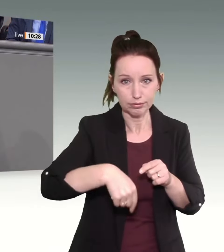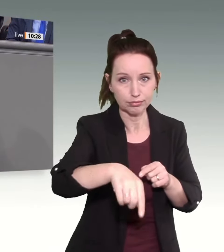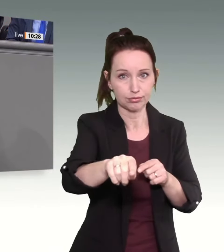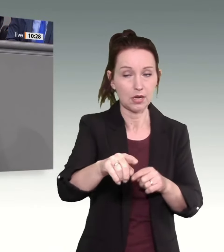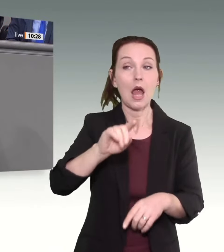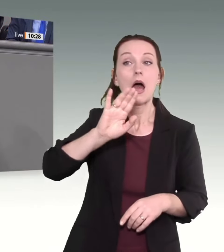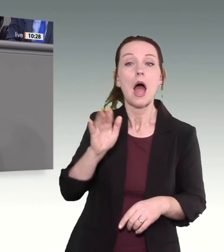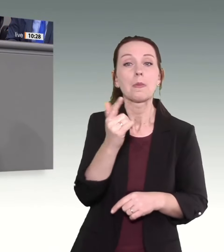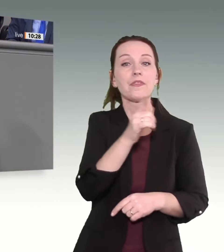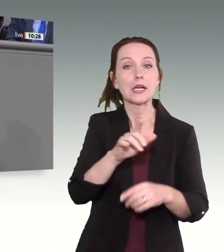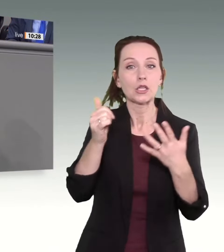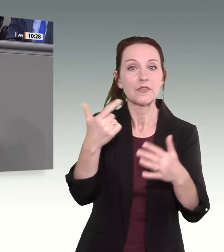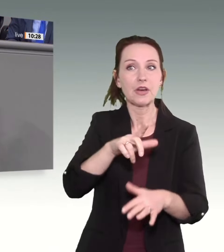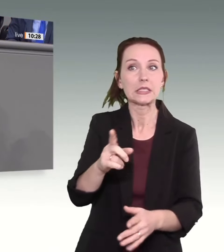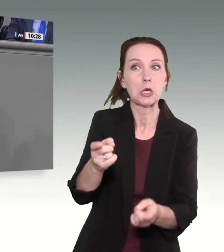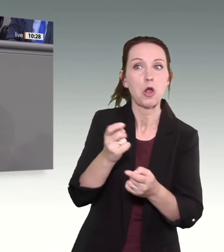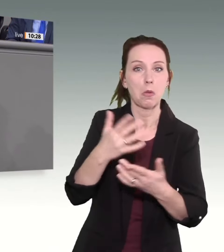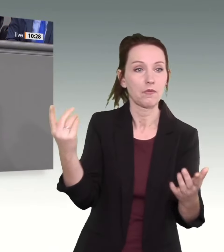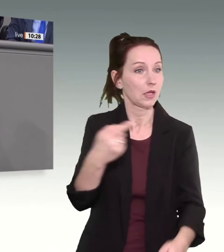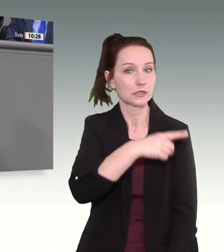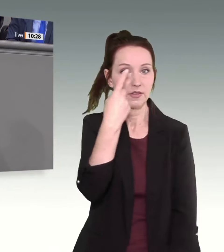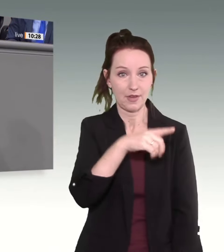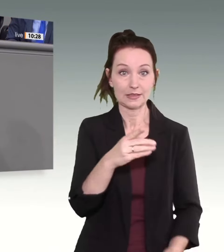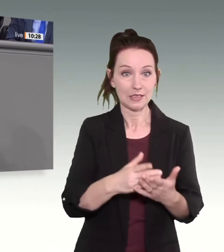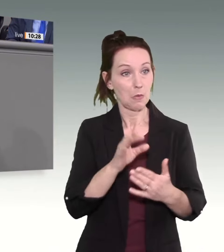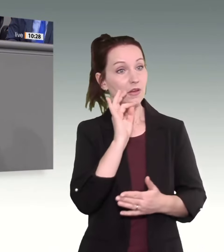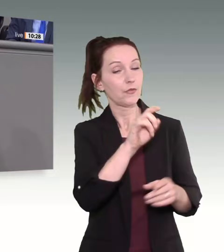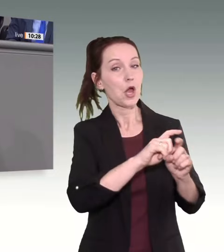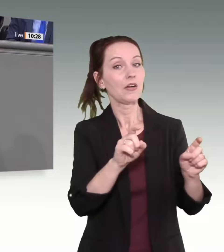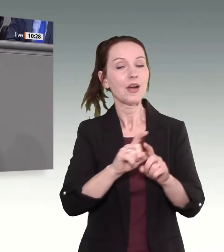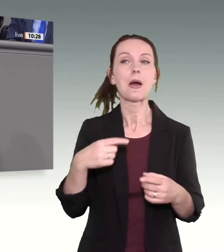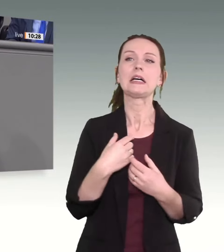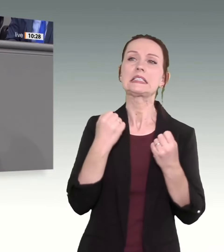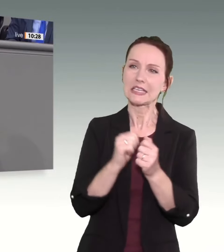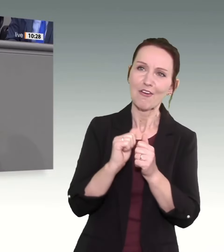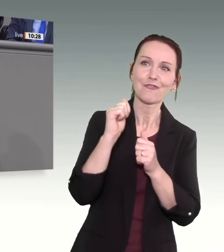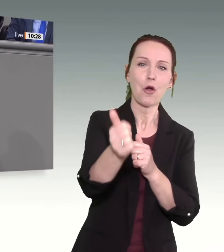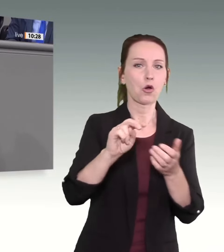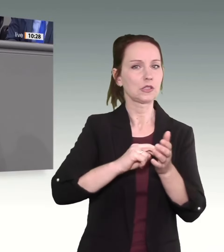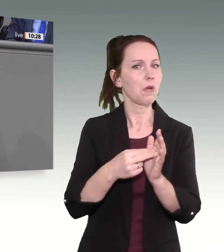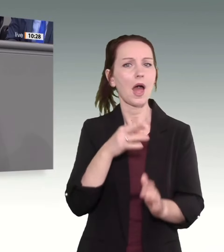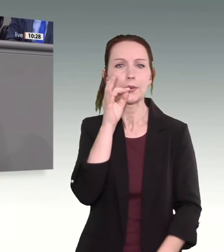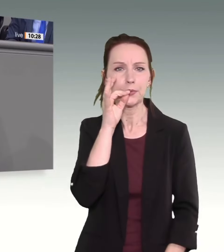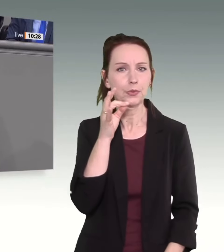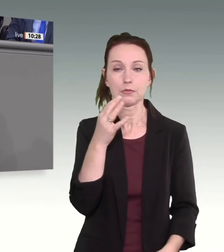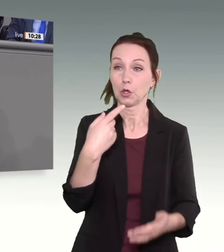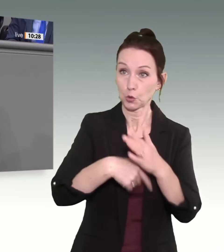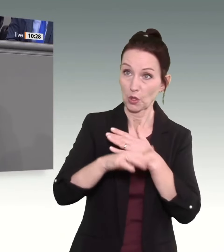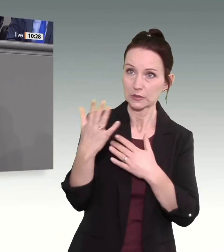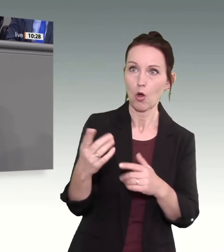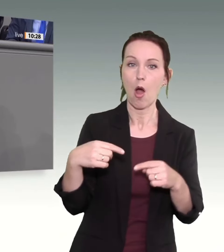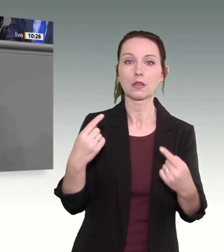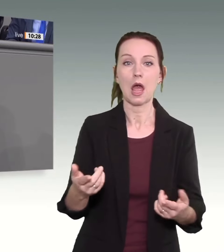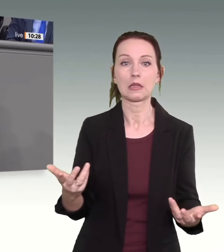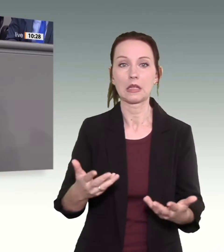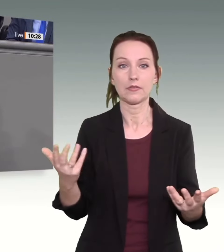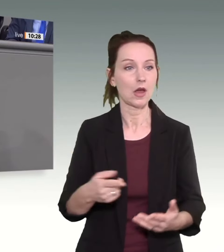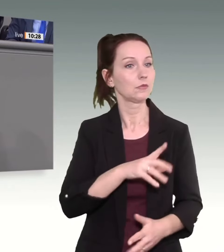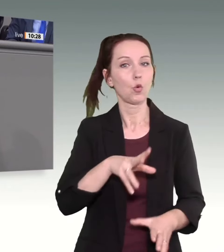ist das keine Planungssicherheit. Sie verunsichern die Unternehmen und tragen damit maßgeblich dazu bei, dass nicht mehr gebaut wird in unserem Land.